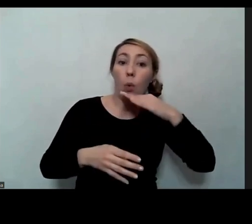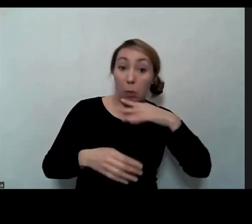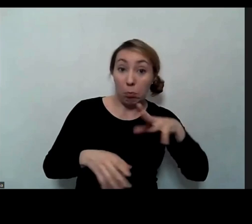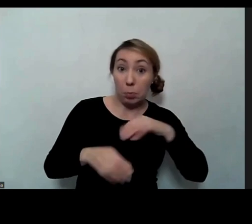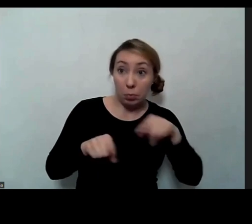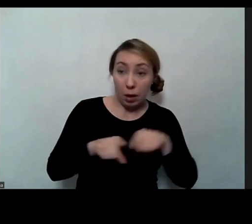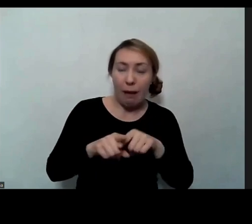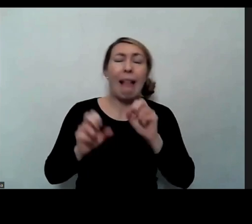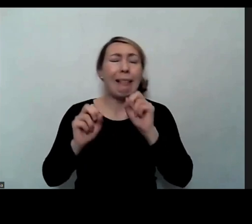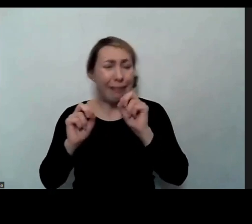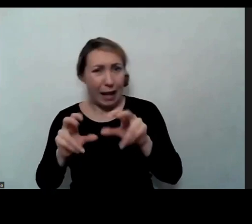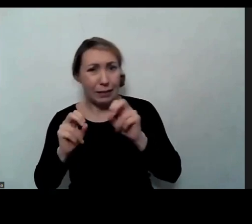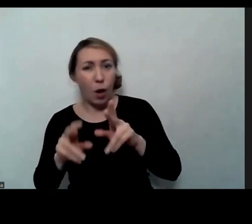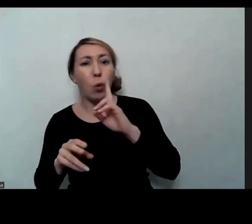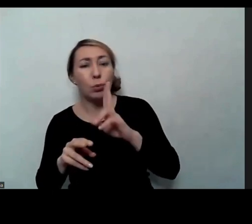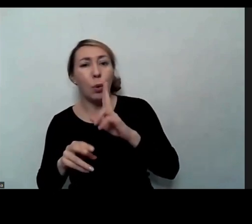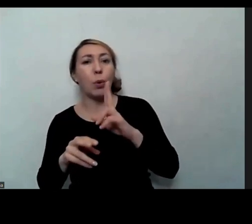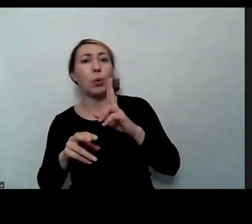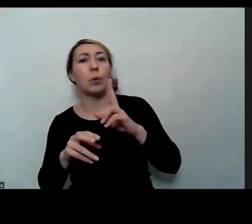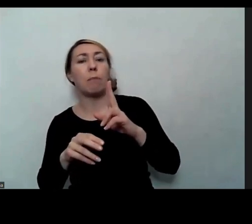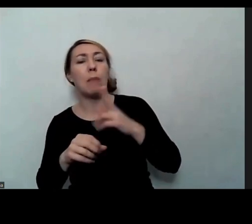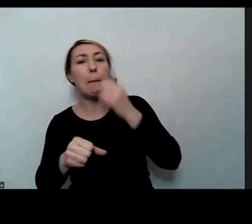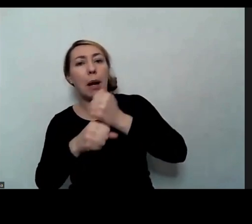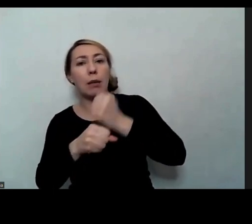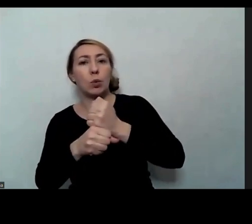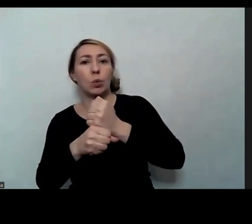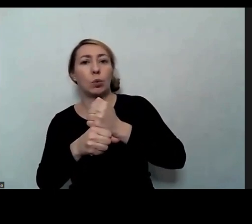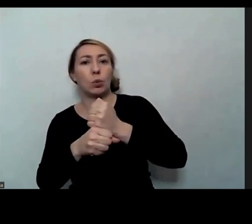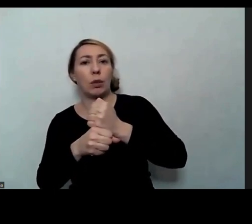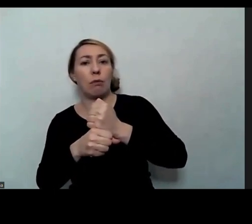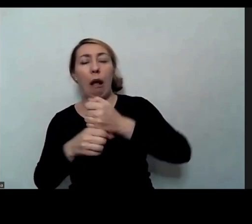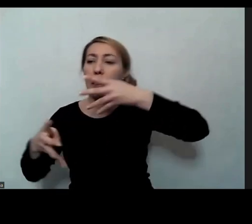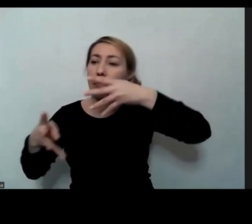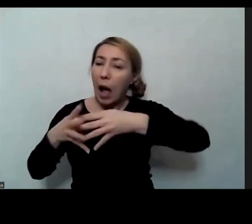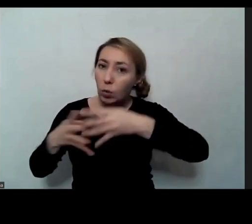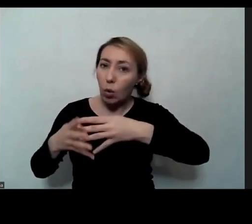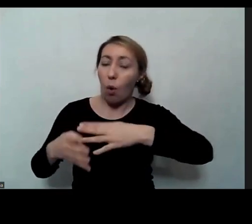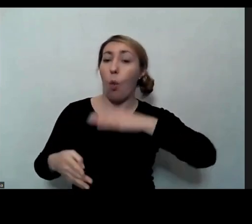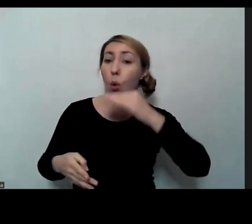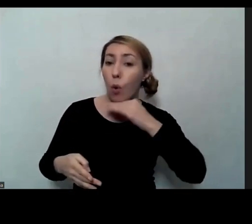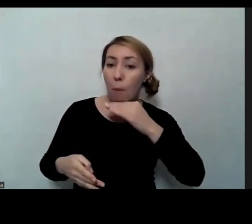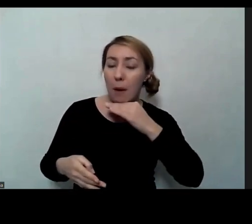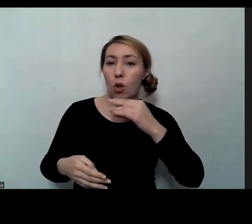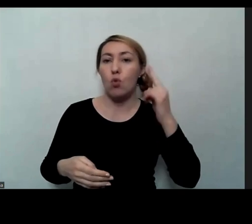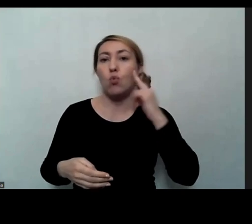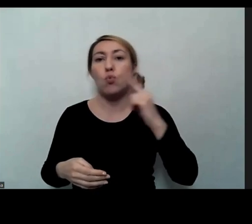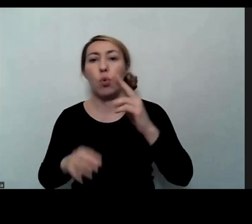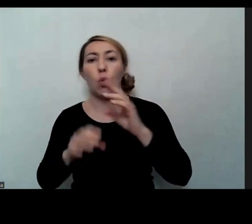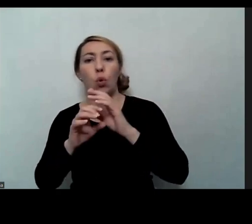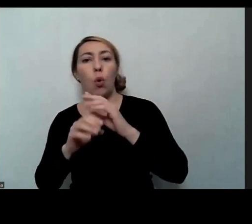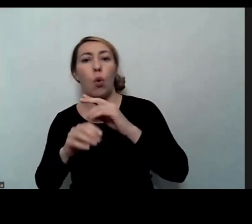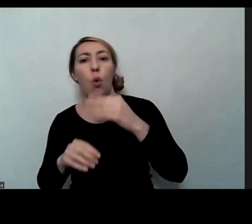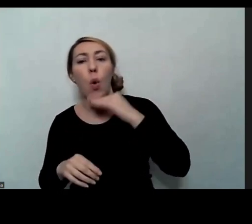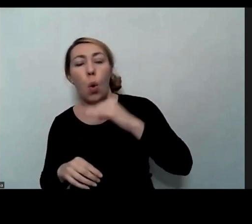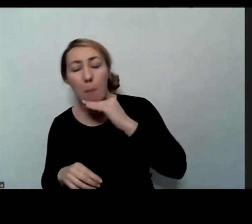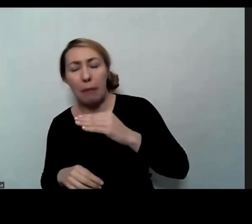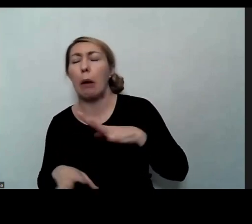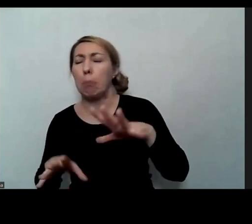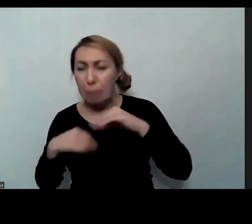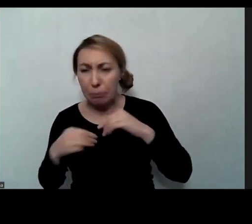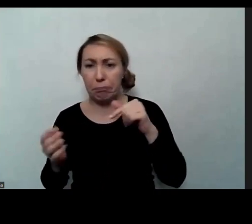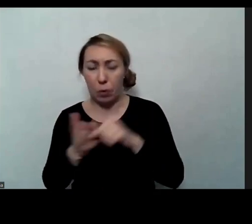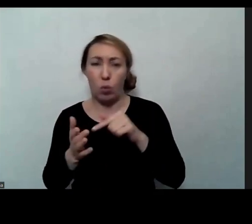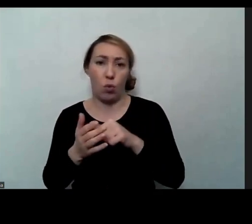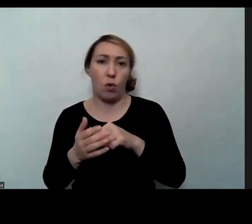tak. Osoba, która pracuje jako diagnosta, również logopeda, surdologopeda, to też są